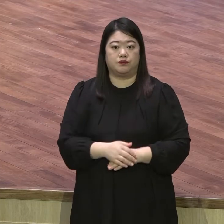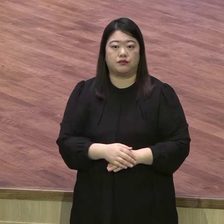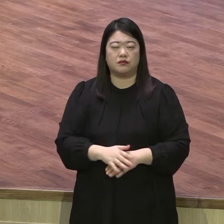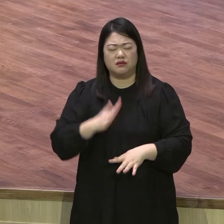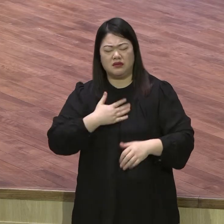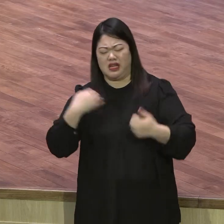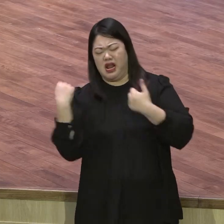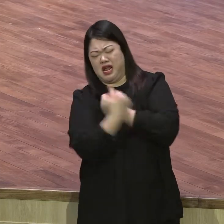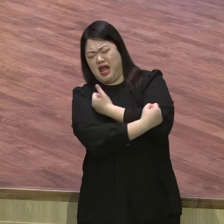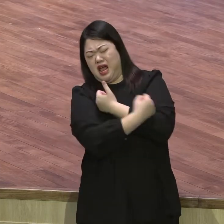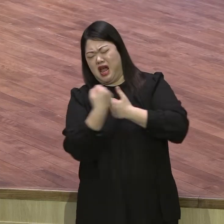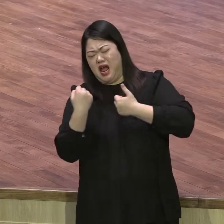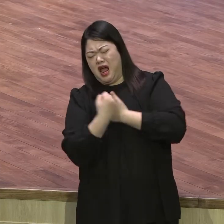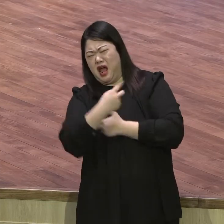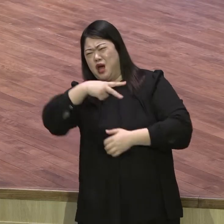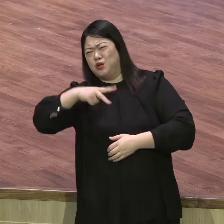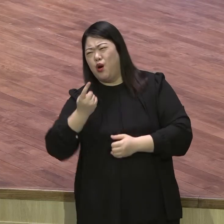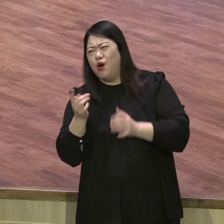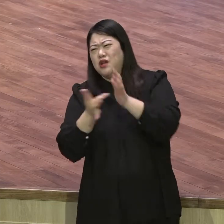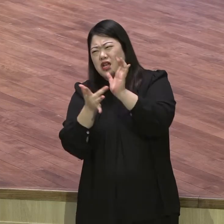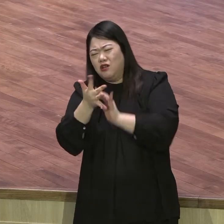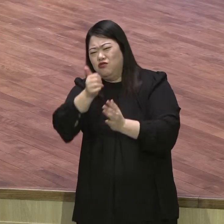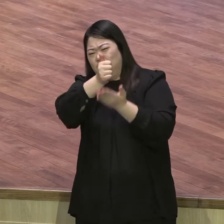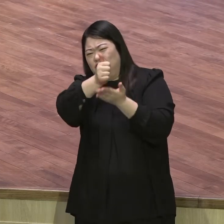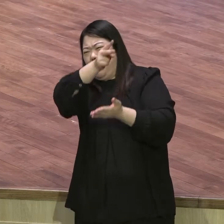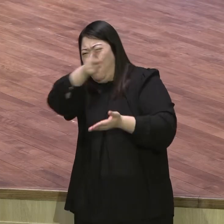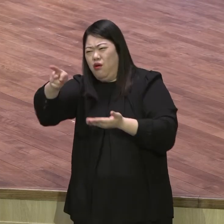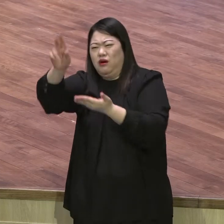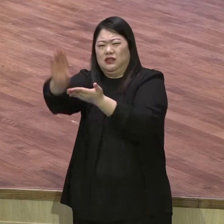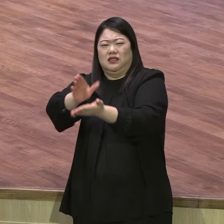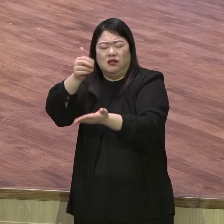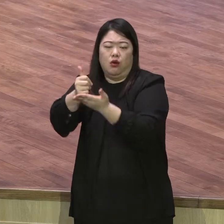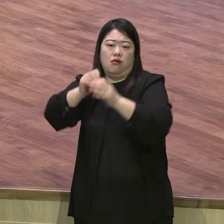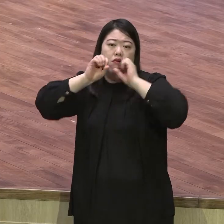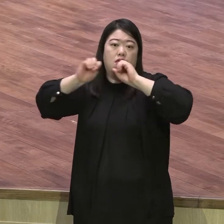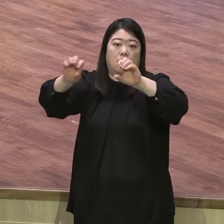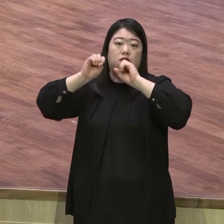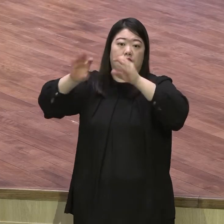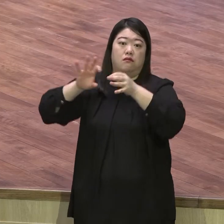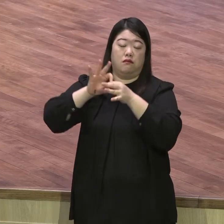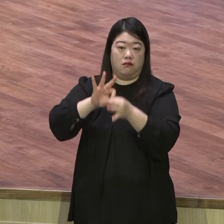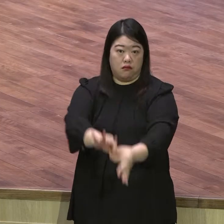몽둥이로 맞으면서 예수 그리스도 그 이름을 위하여